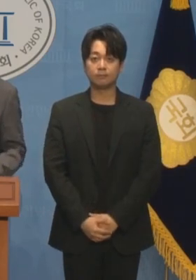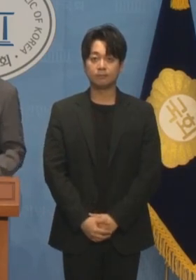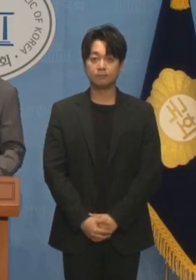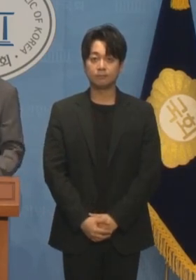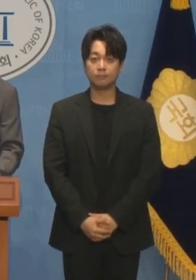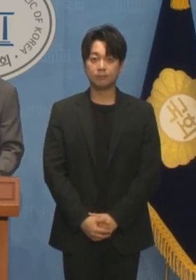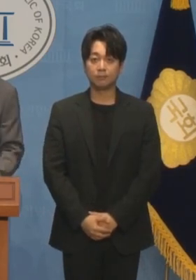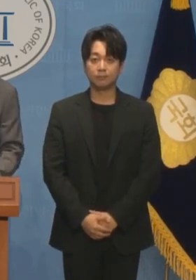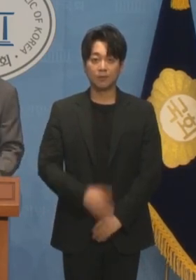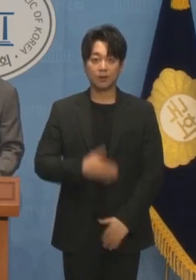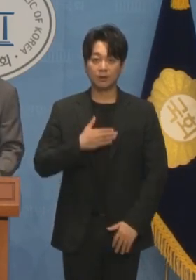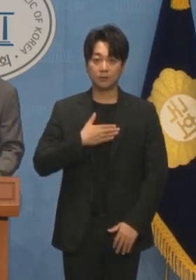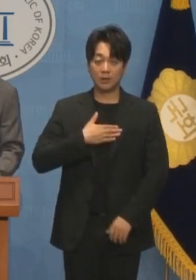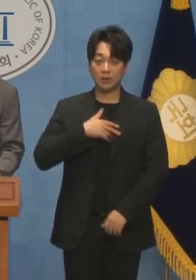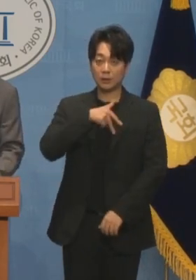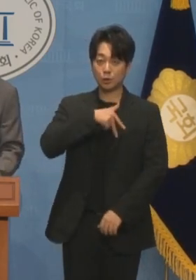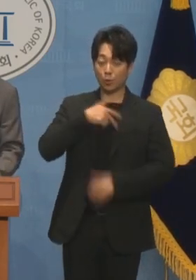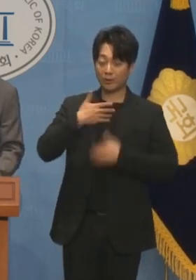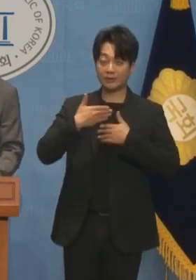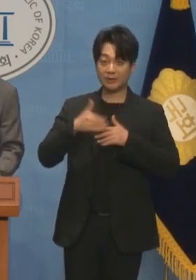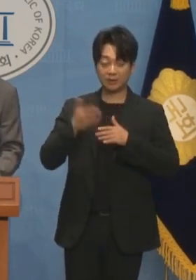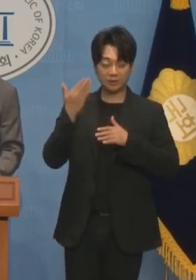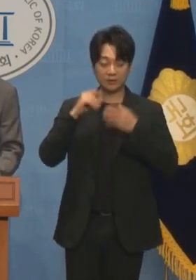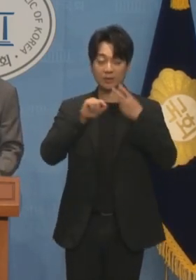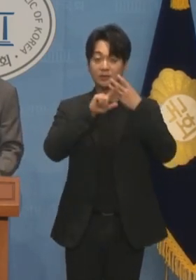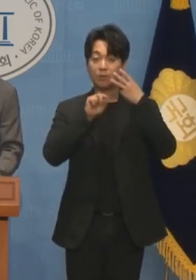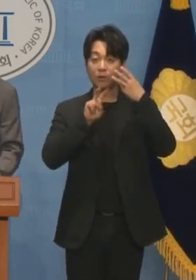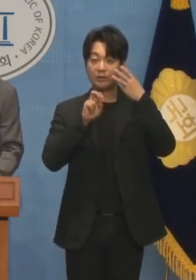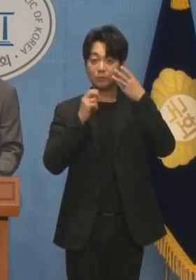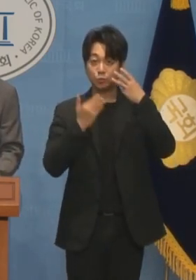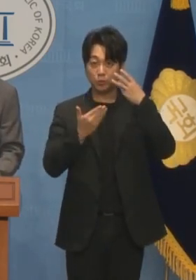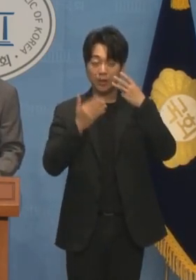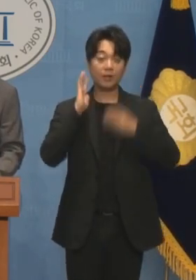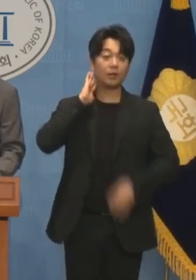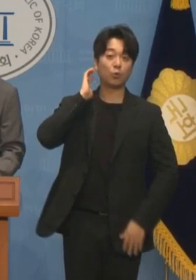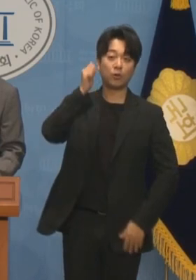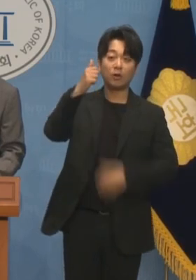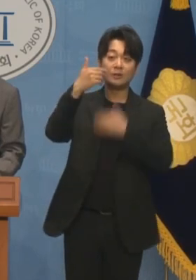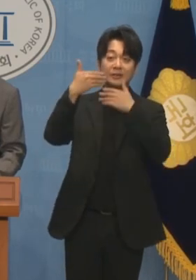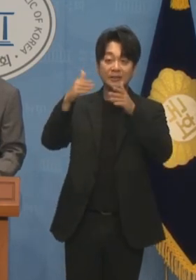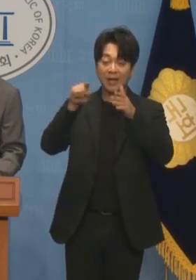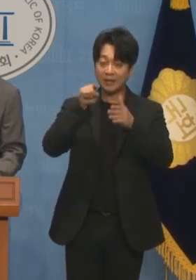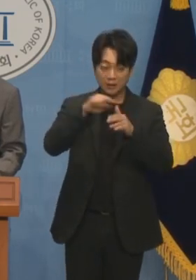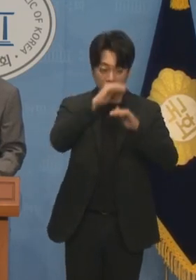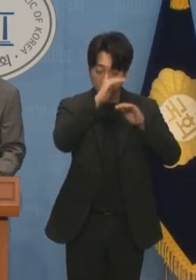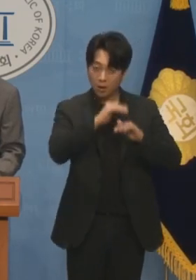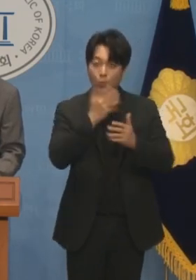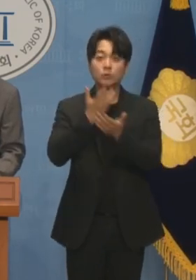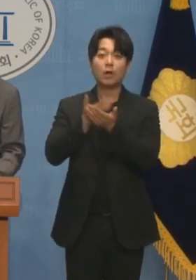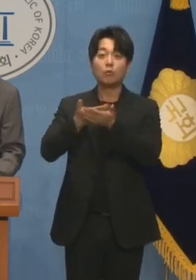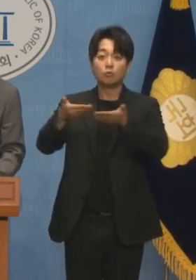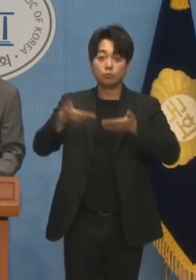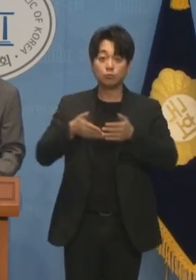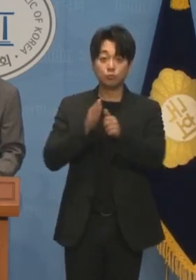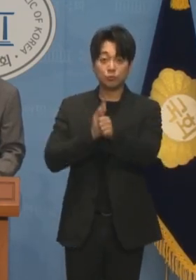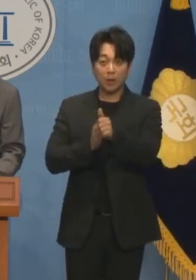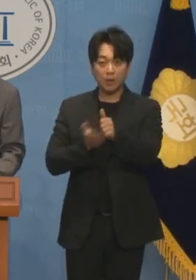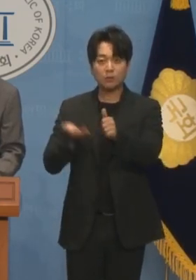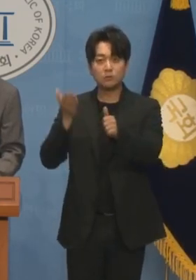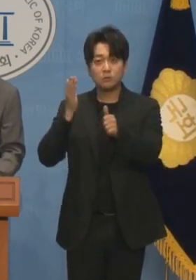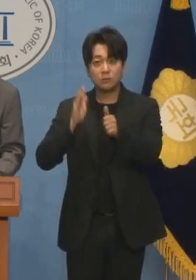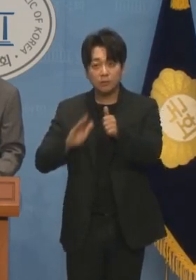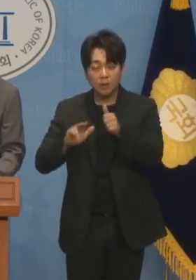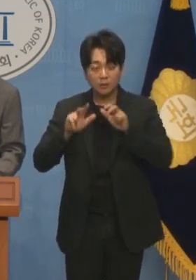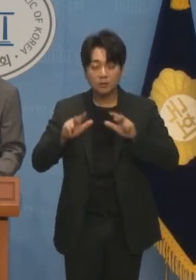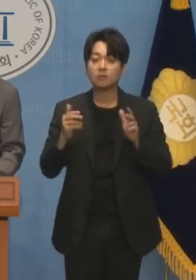의원실에서 지난 3월 29일 날 자료 요구를 했는데 현재까지 대통령실은 어떠한